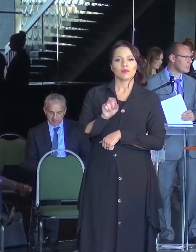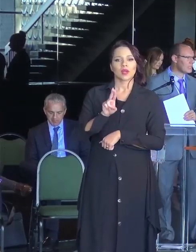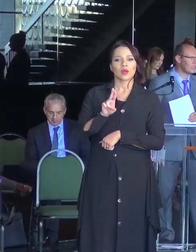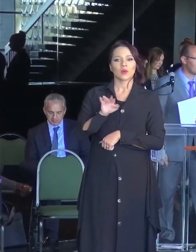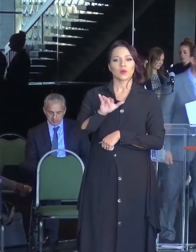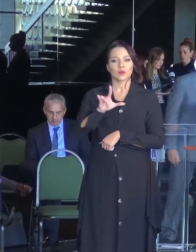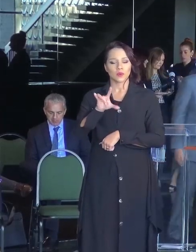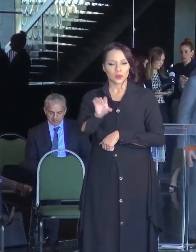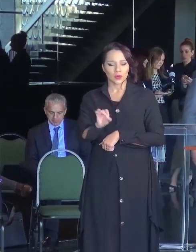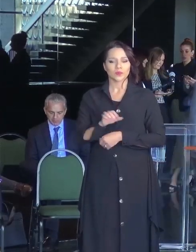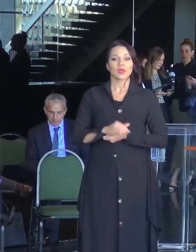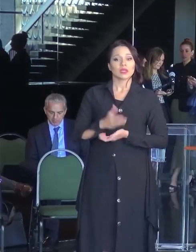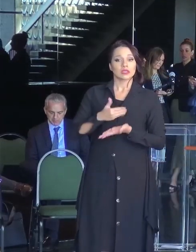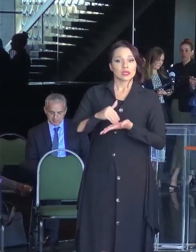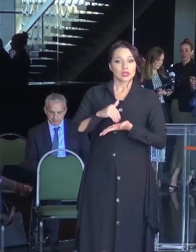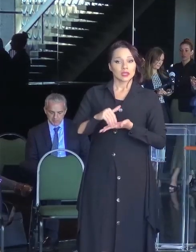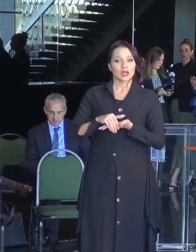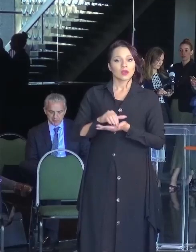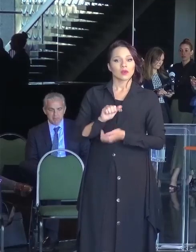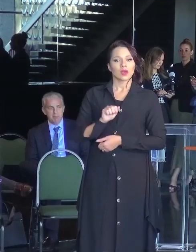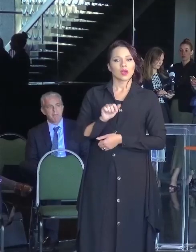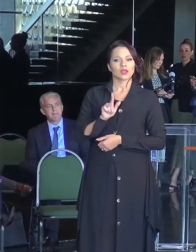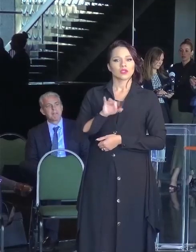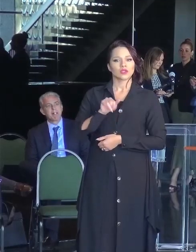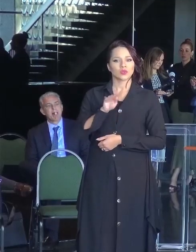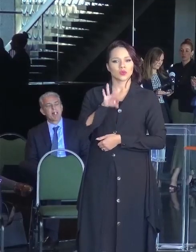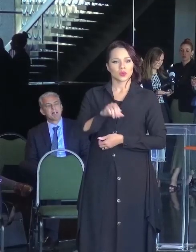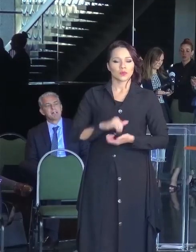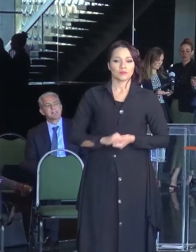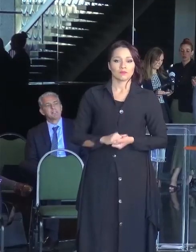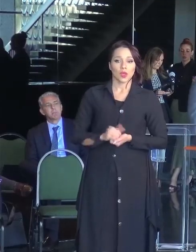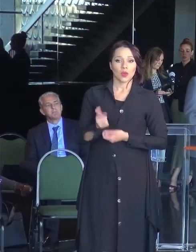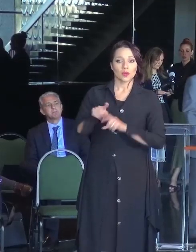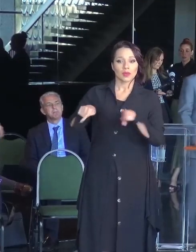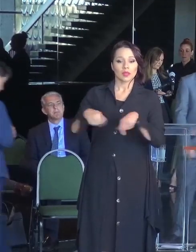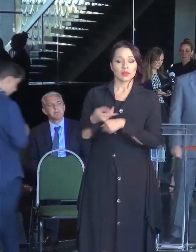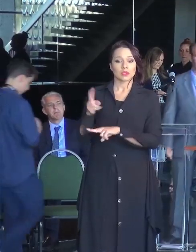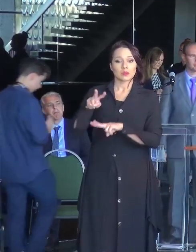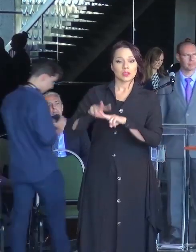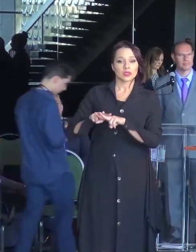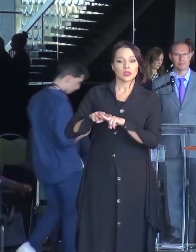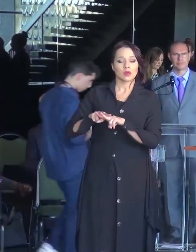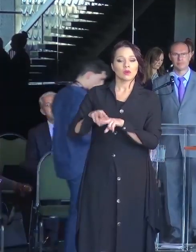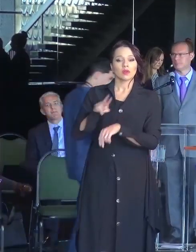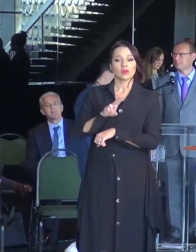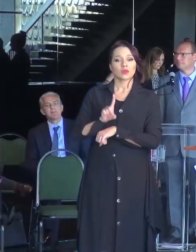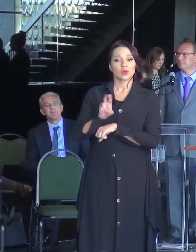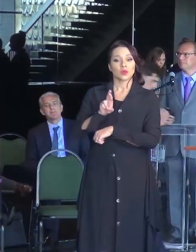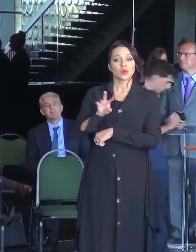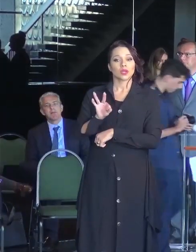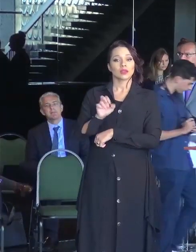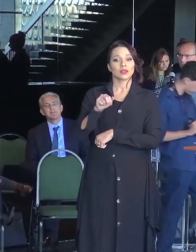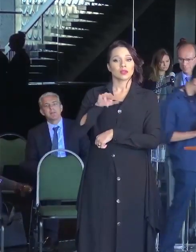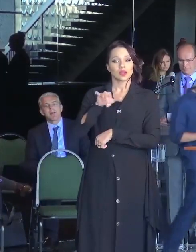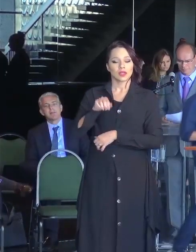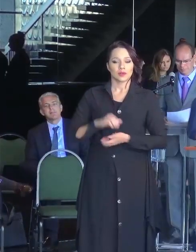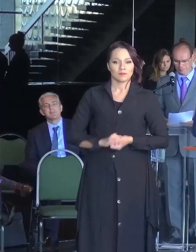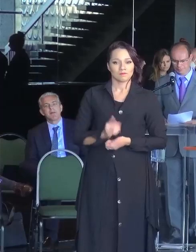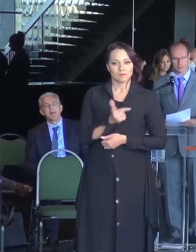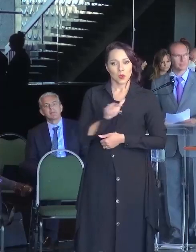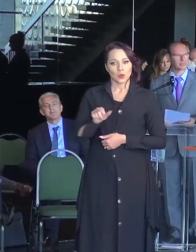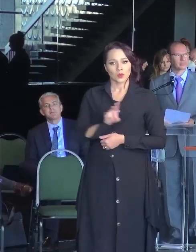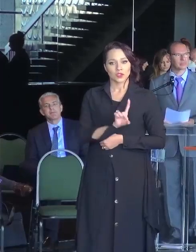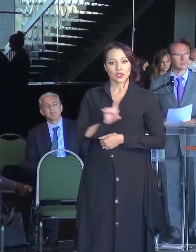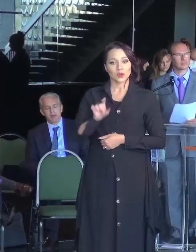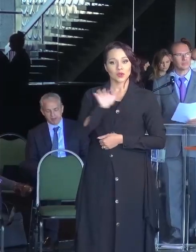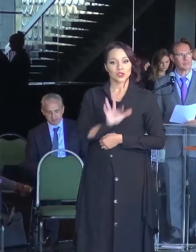Carmo Vieira, secretário adjunto, Departamento Penitenciário Nacional, a doutora Tânia Fogaça, o senhor diretor-geral